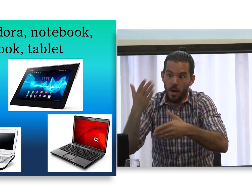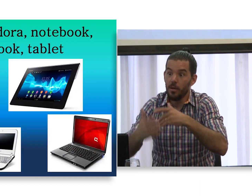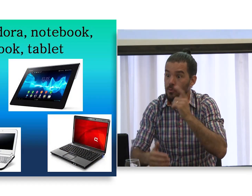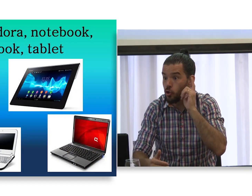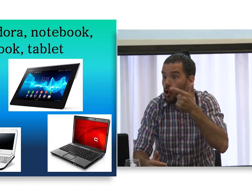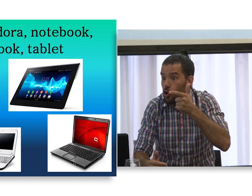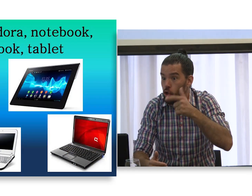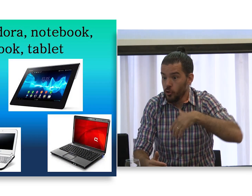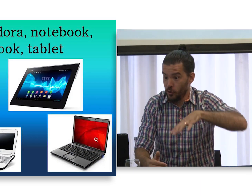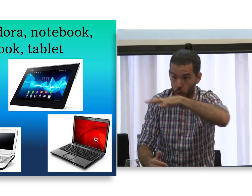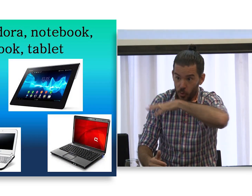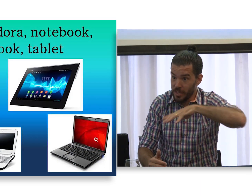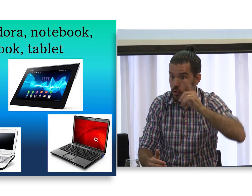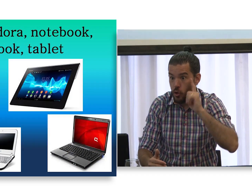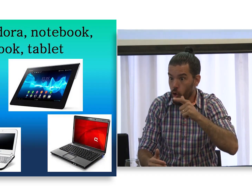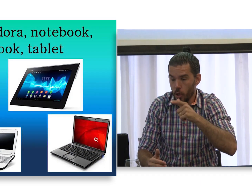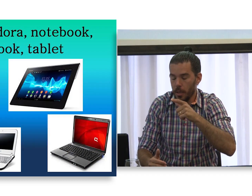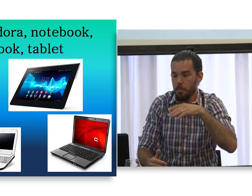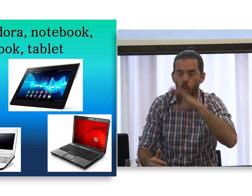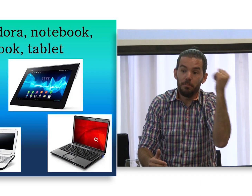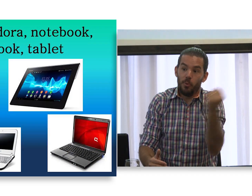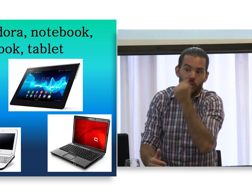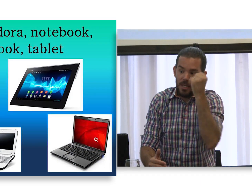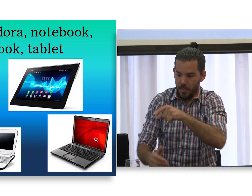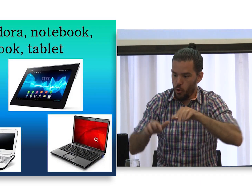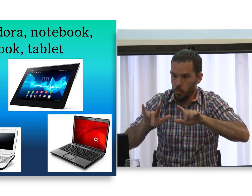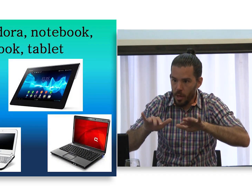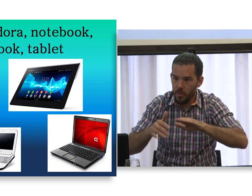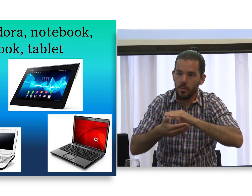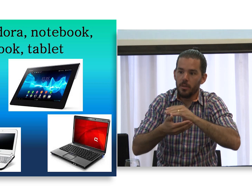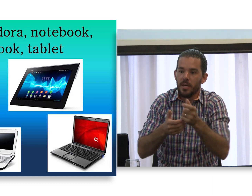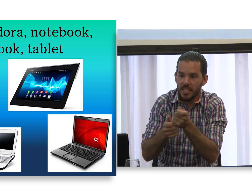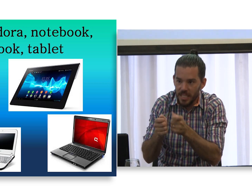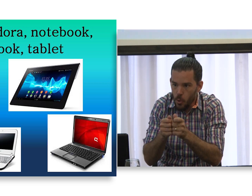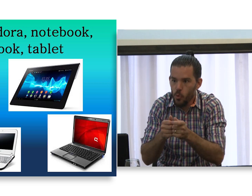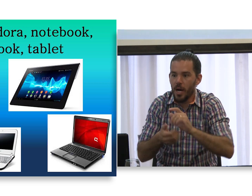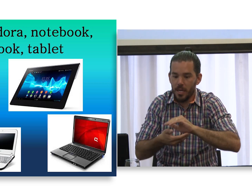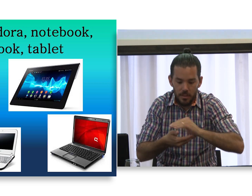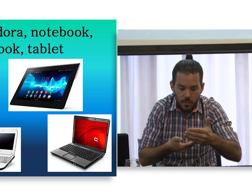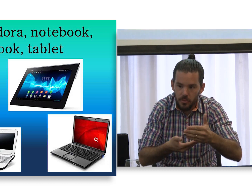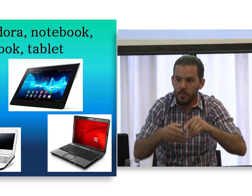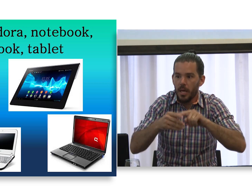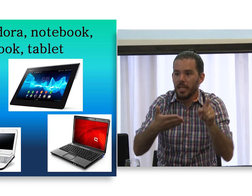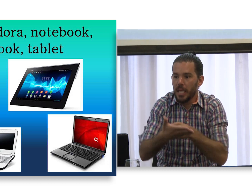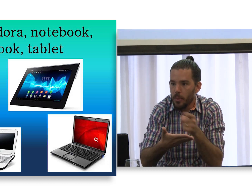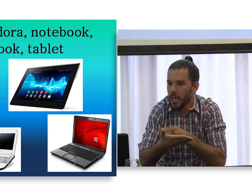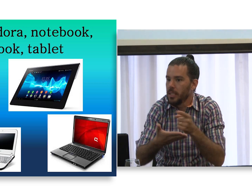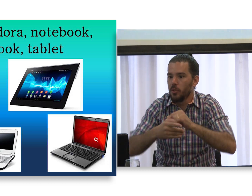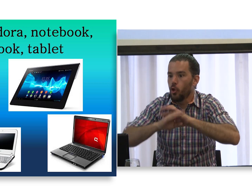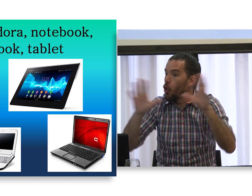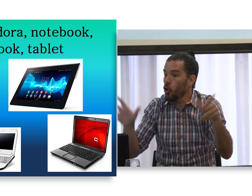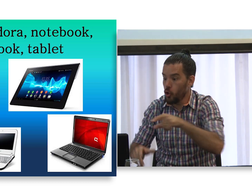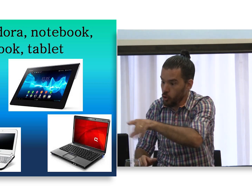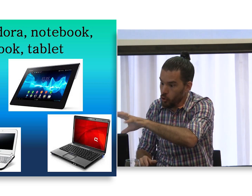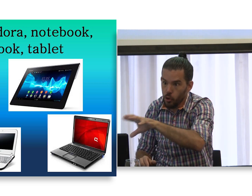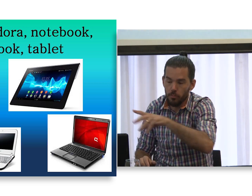Bueno, la computadora también fue evolucionando y la comunidad sorda, para nosotros lo más importante es la computadora, la tablet, el